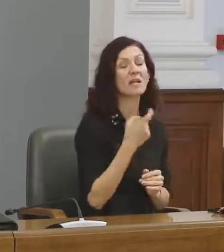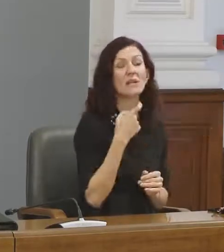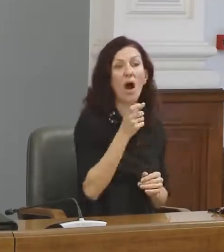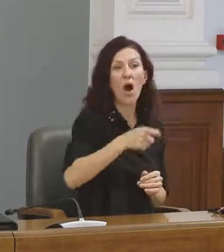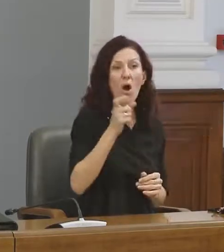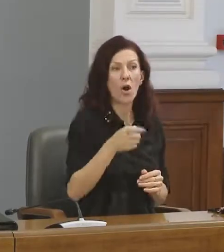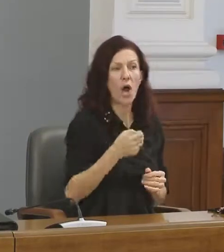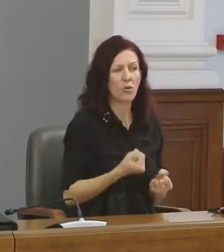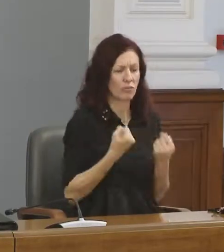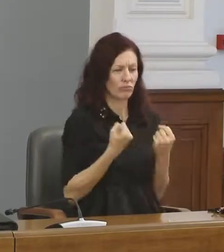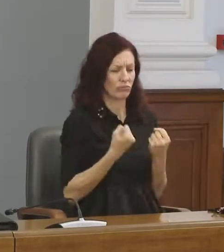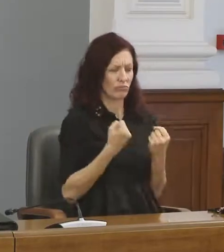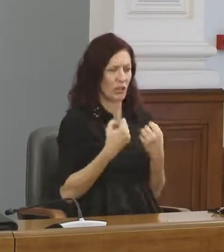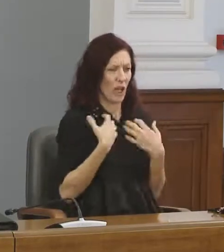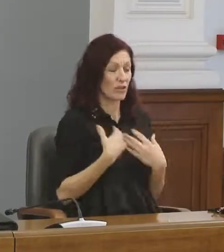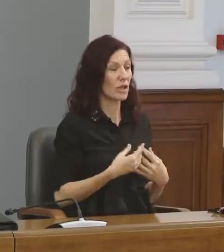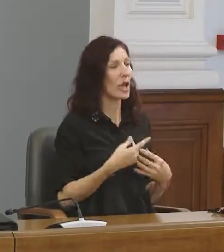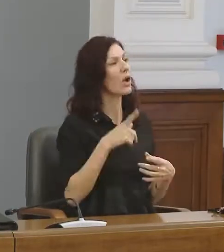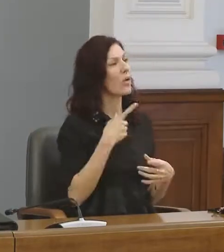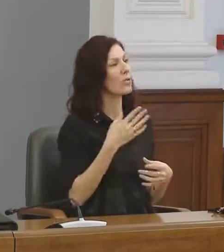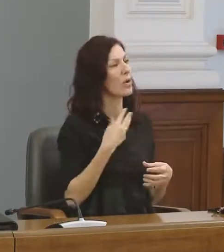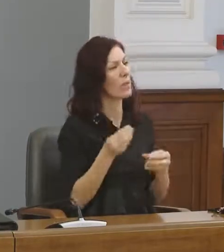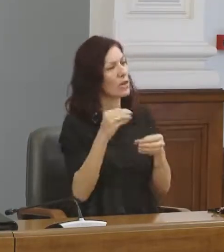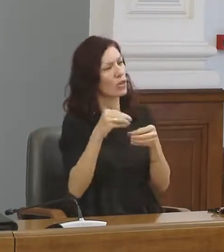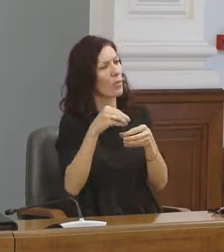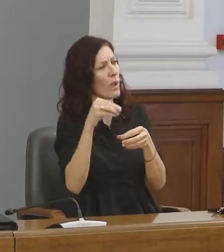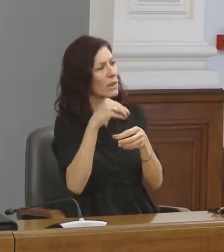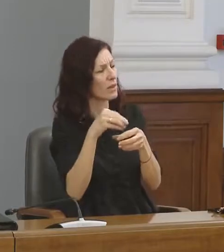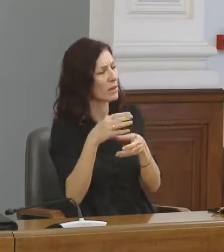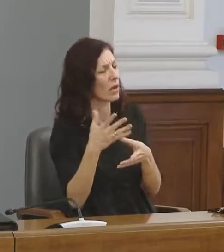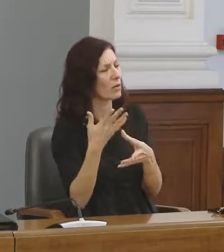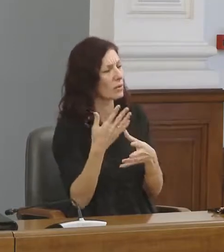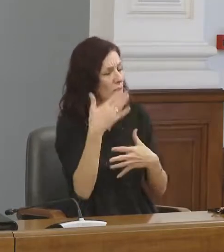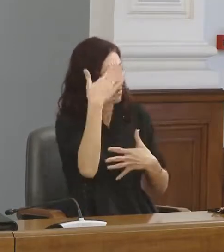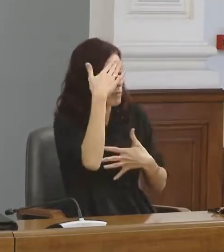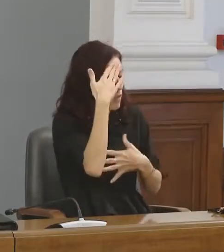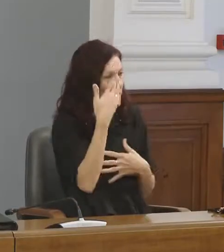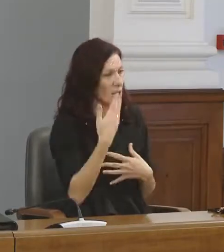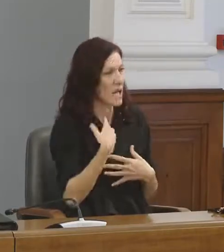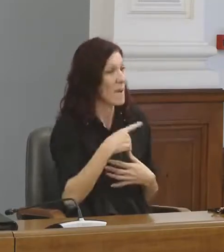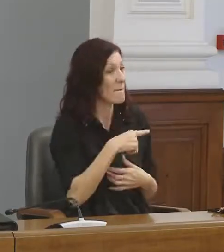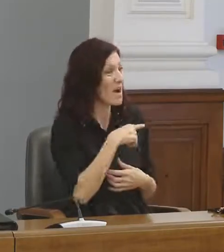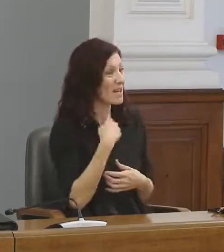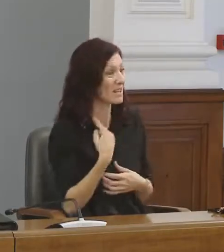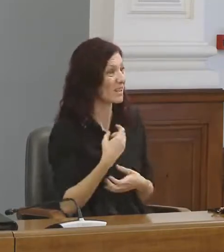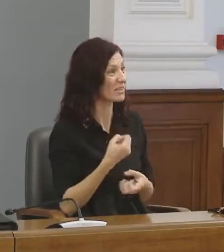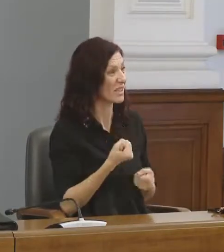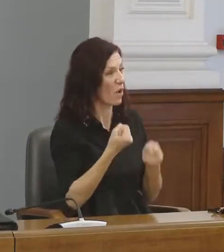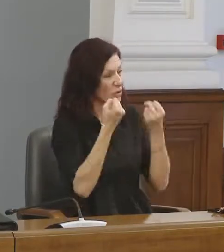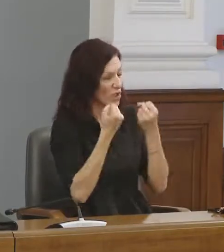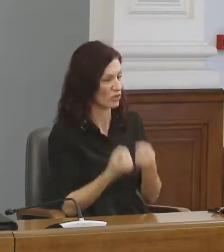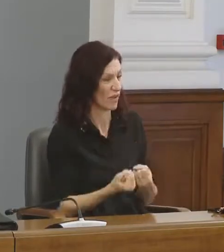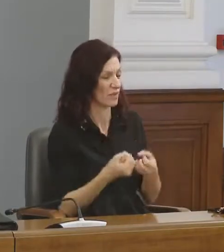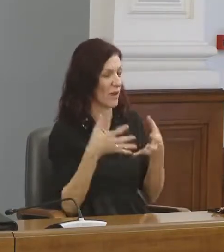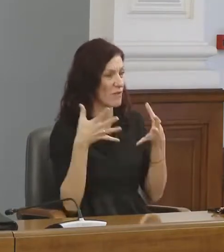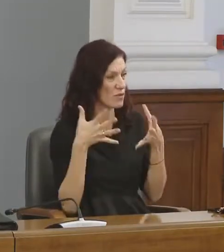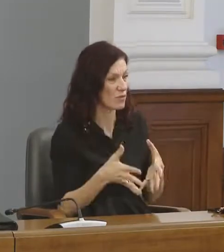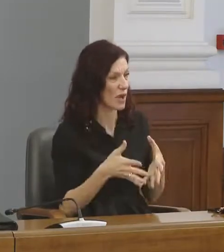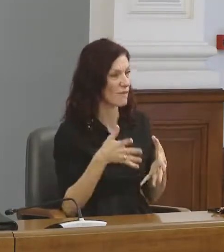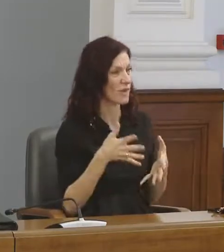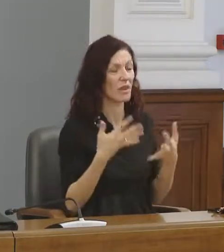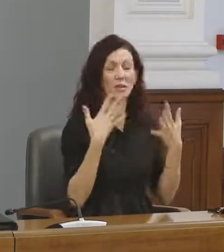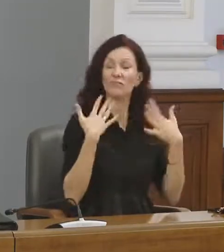са с сериозни придружаващи заболявания и крият риск за влошаване на